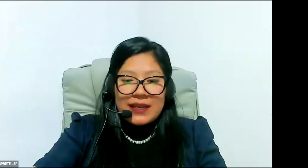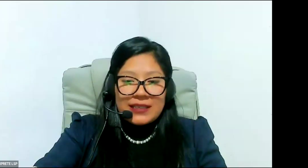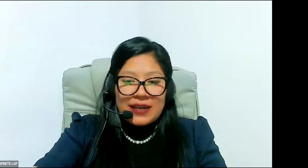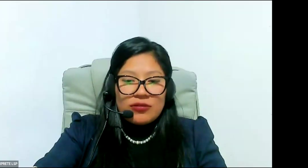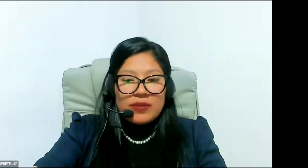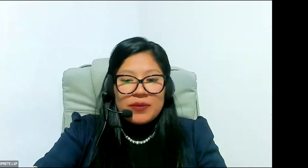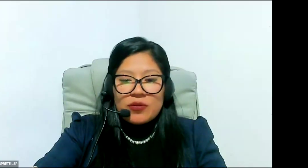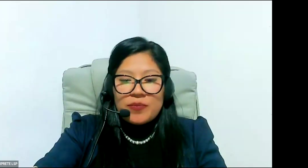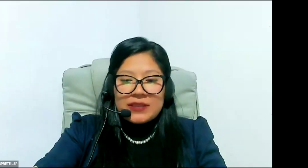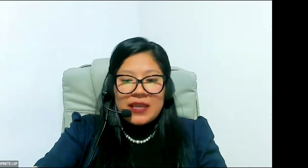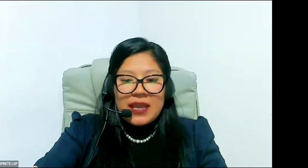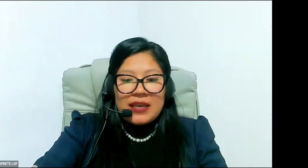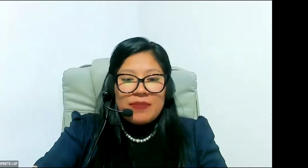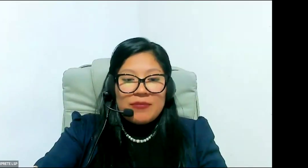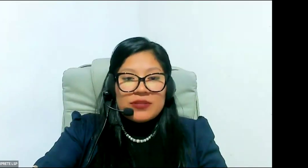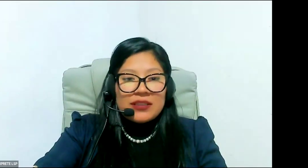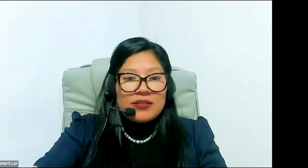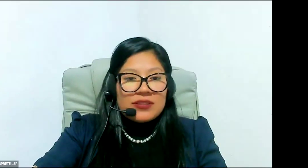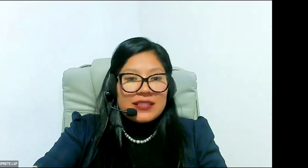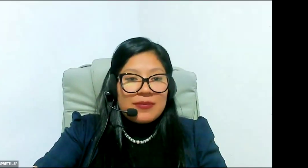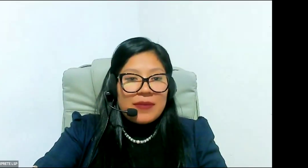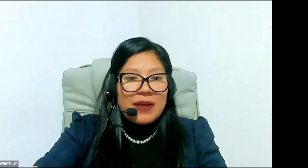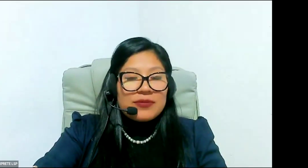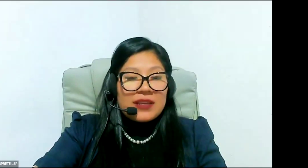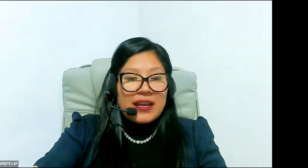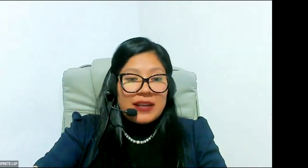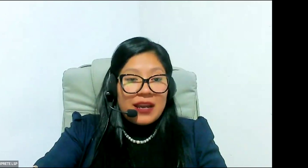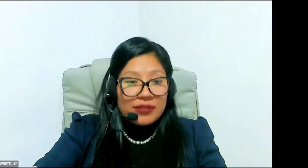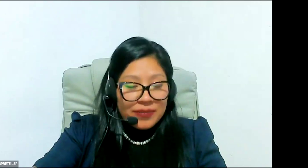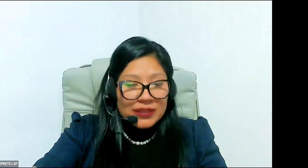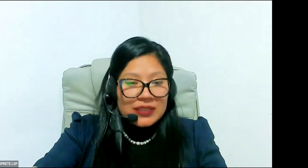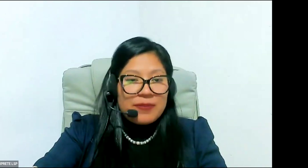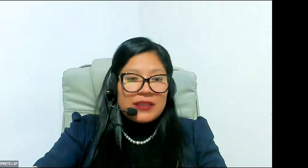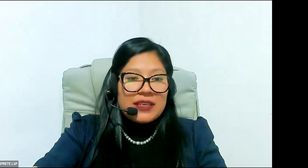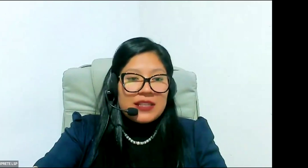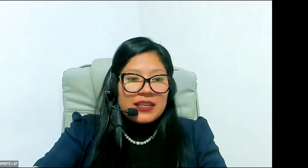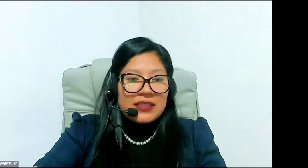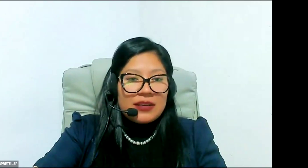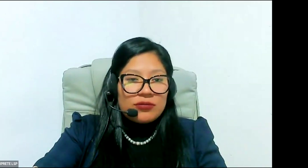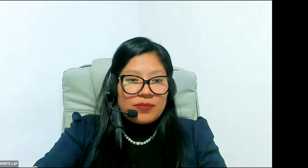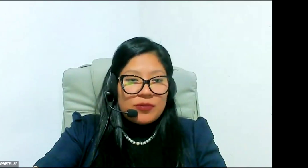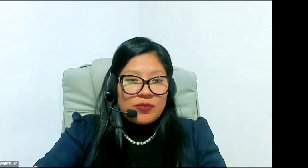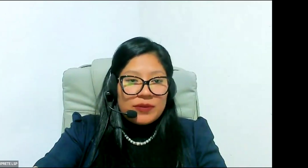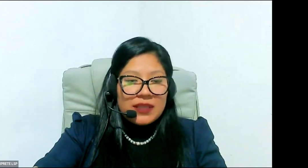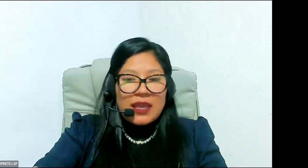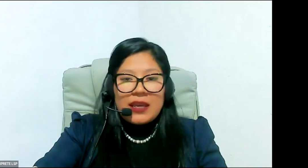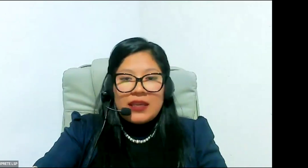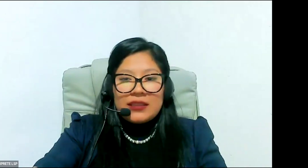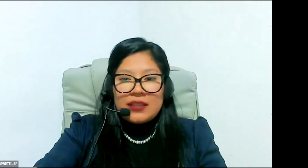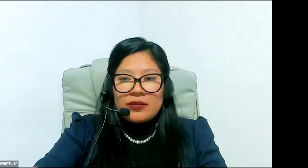logras visualizar ya no te preocupes vamos entonces a buscar a otra participante ya Sandrita No te